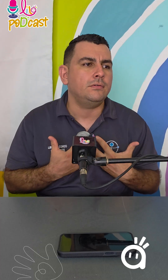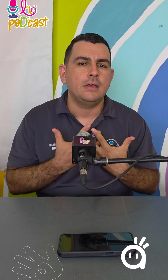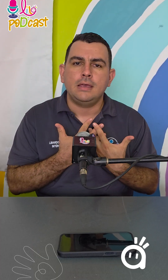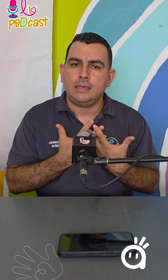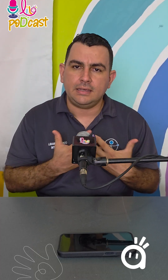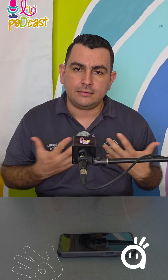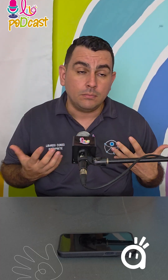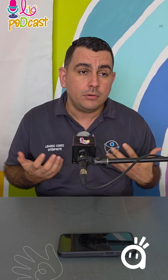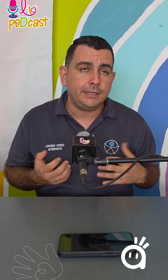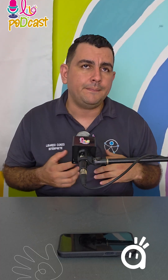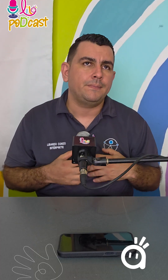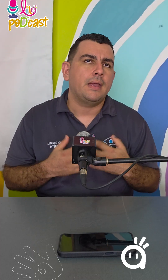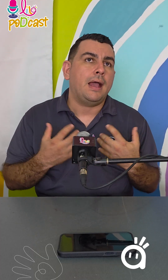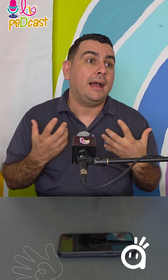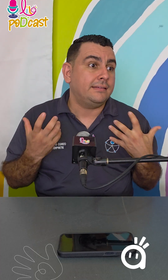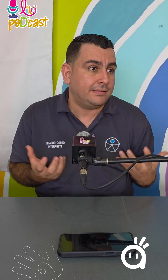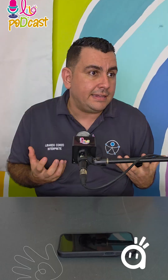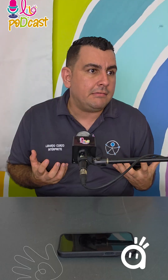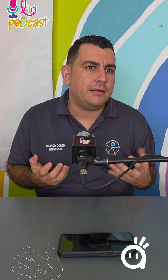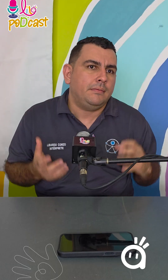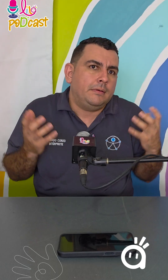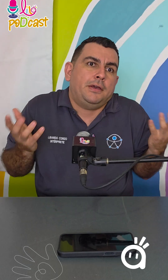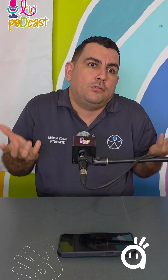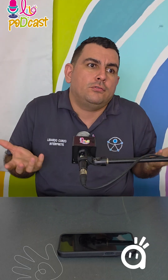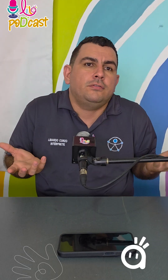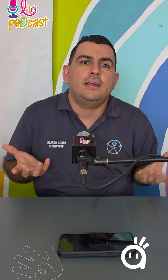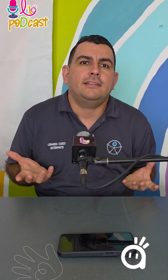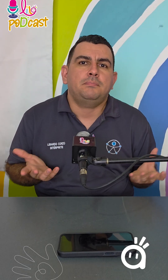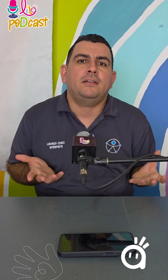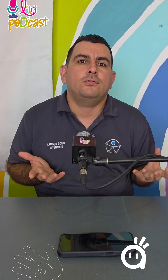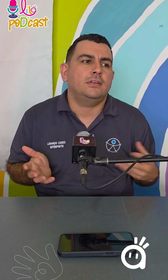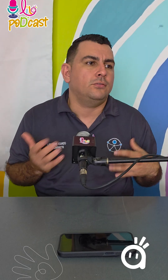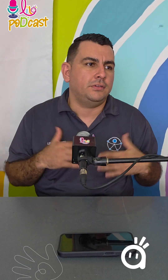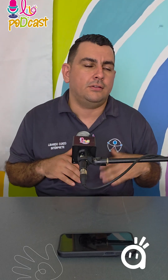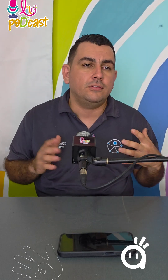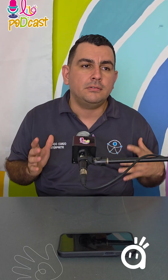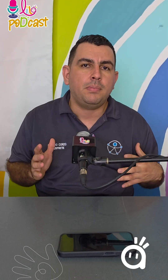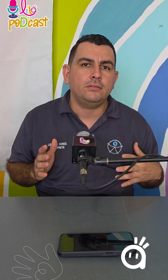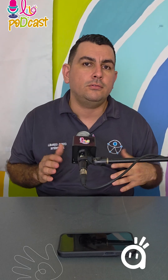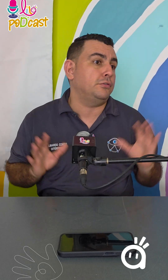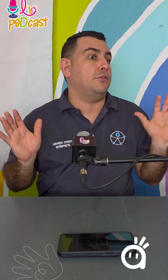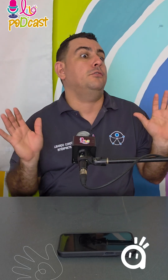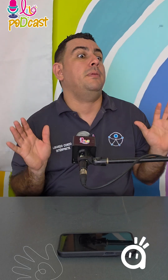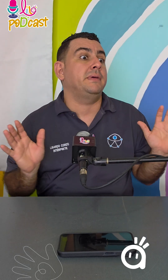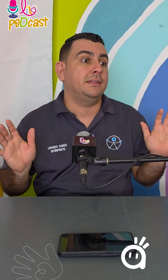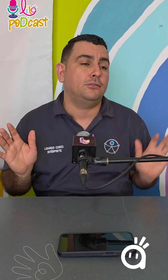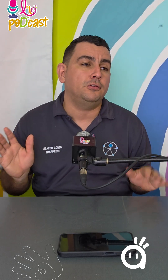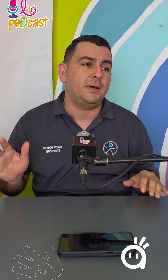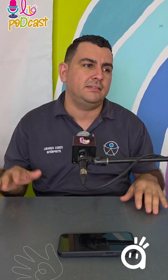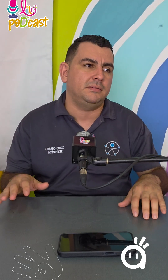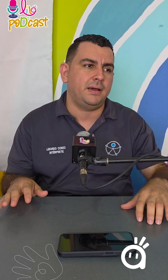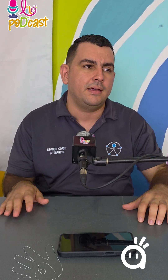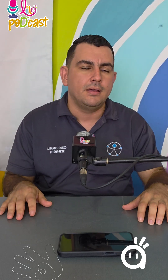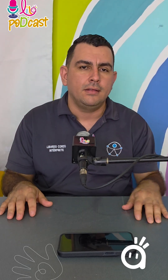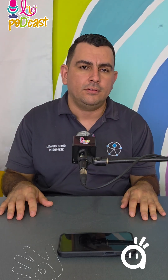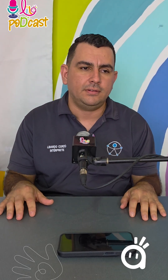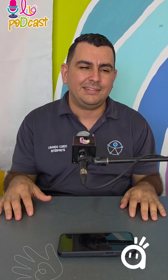diverso y es muy accesible, pero son ciertas personas o ciertos espacios donde no nos permiten todos participar. Entonces,